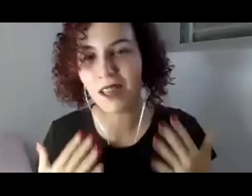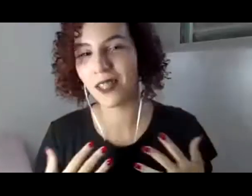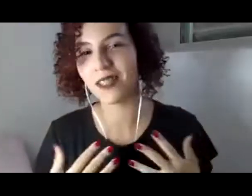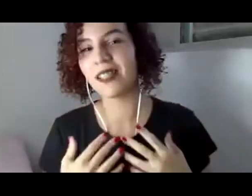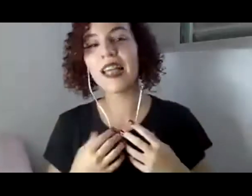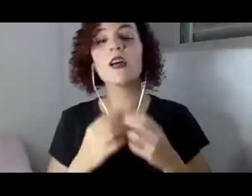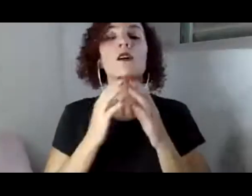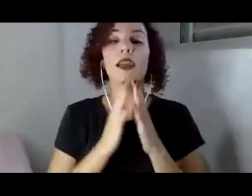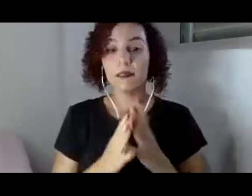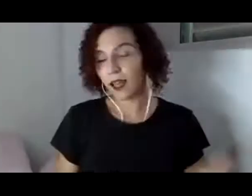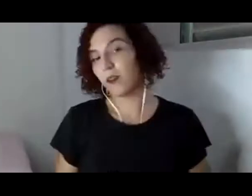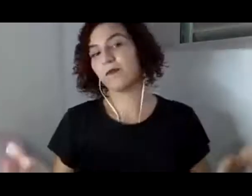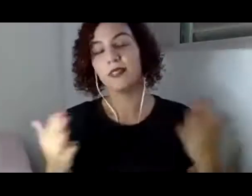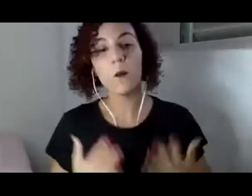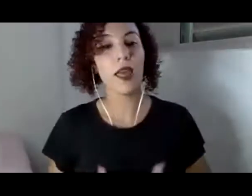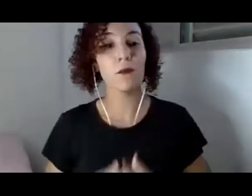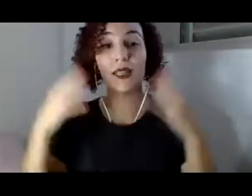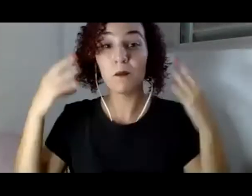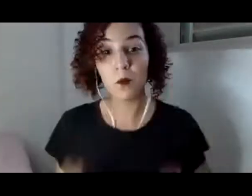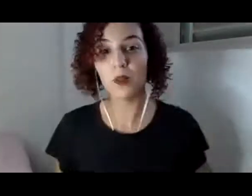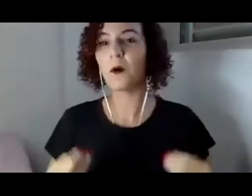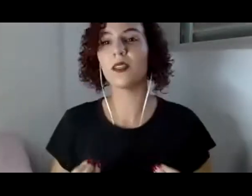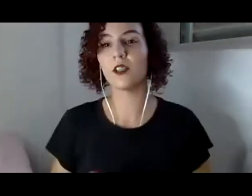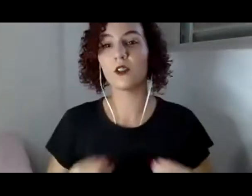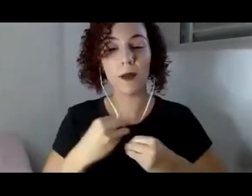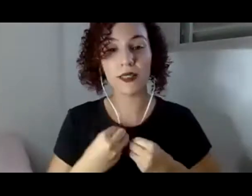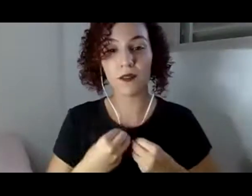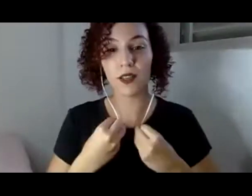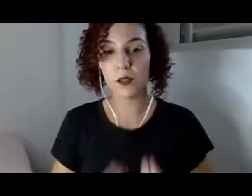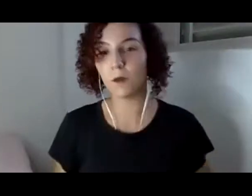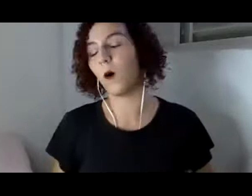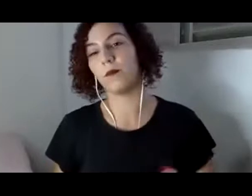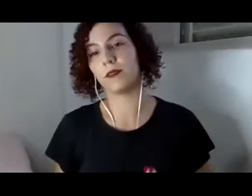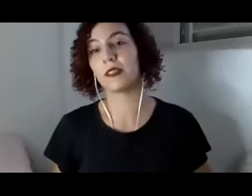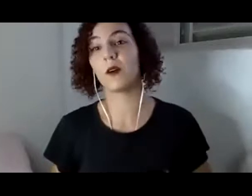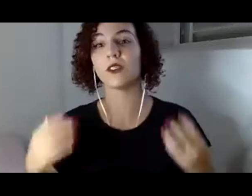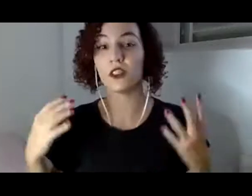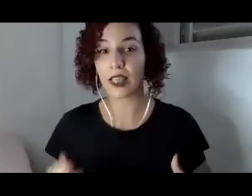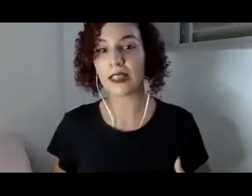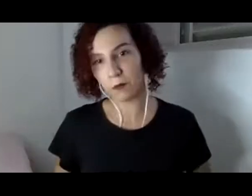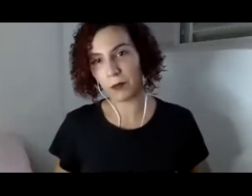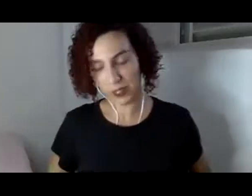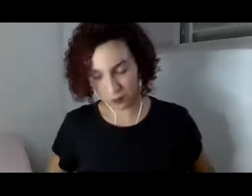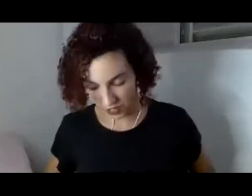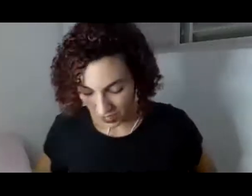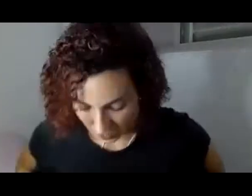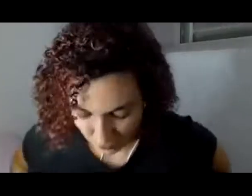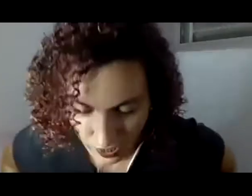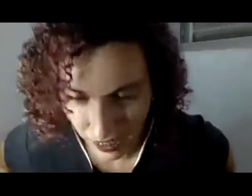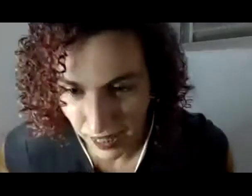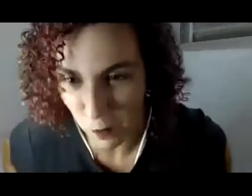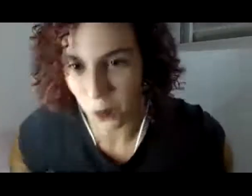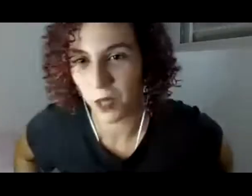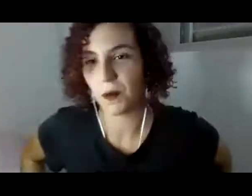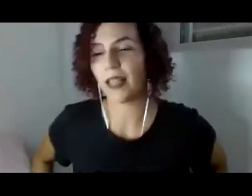não é Libras, né? Não, não é, mas é muito importante. Como é que você vai falar o seu nome? Então, a gente tem que saber mesmo. Eu